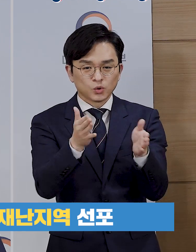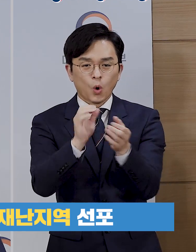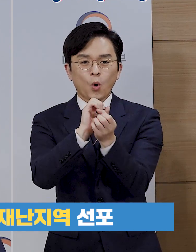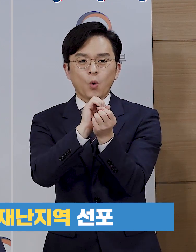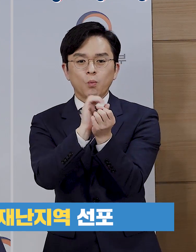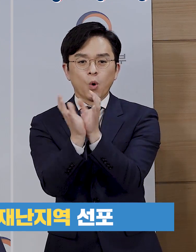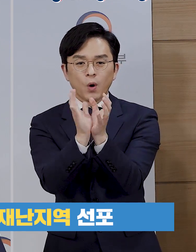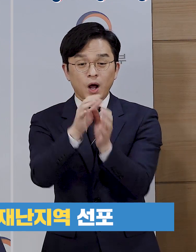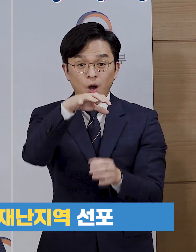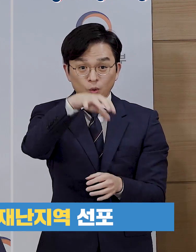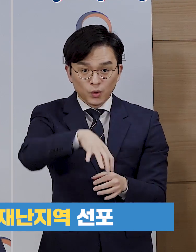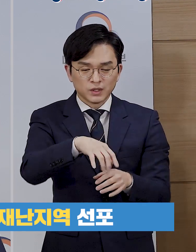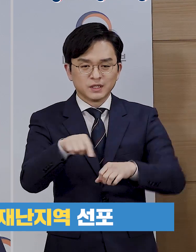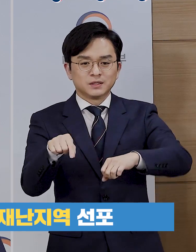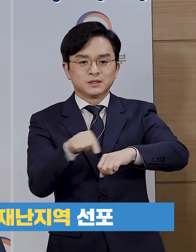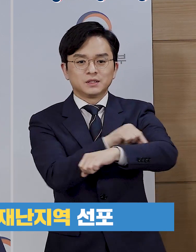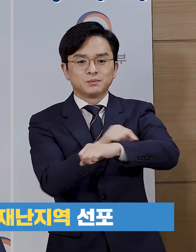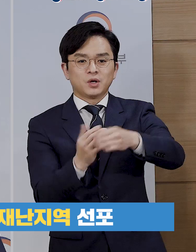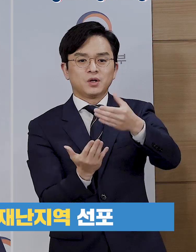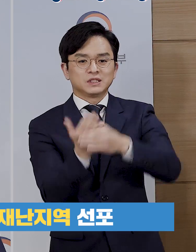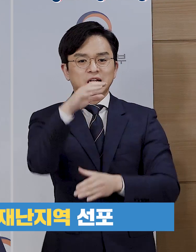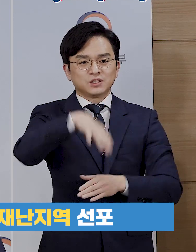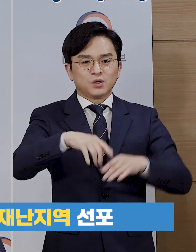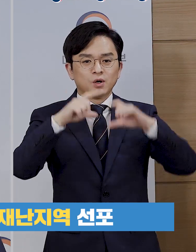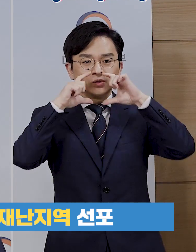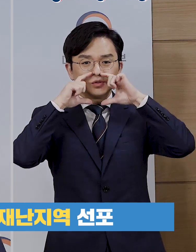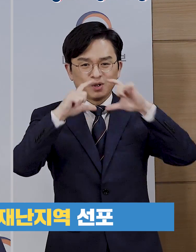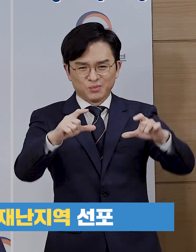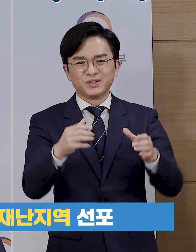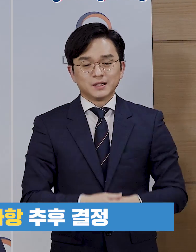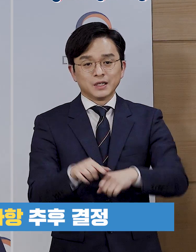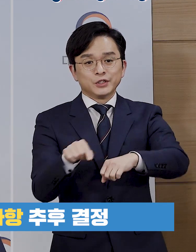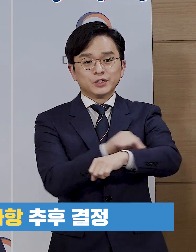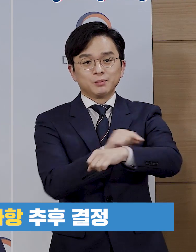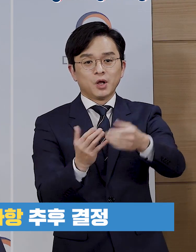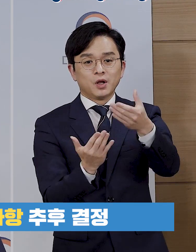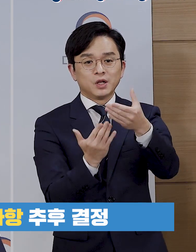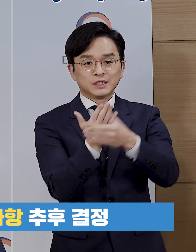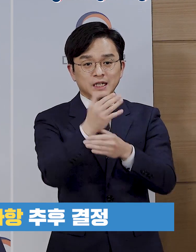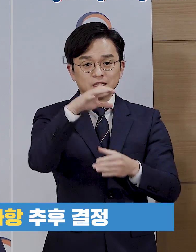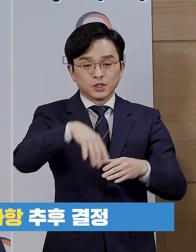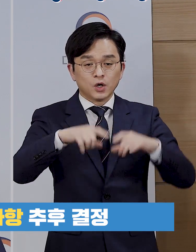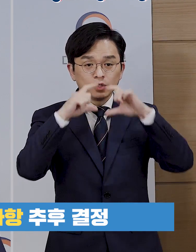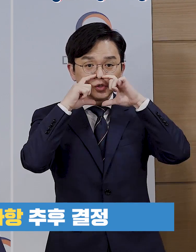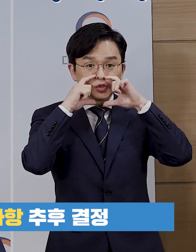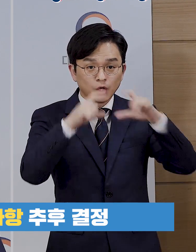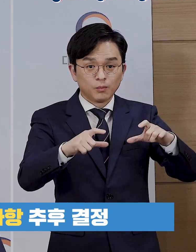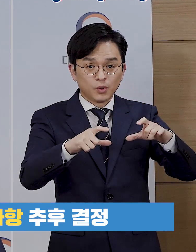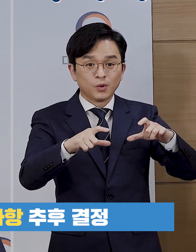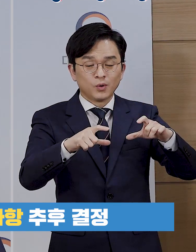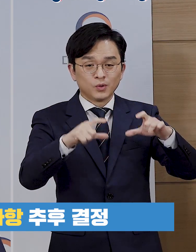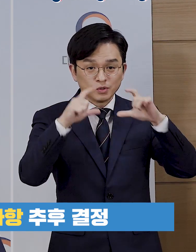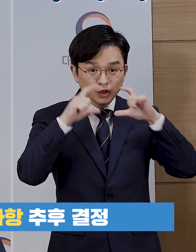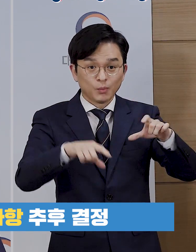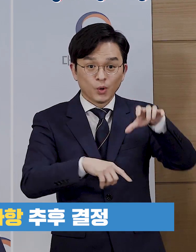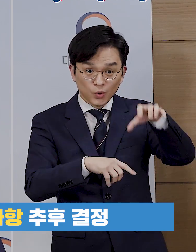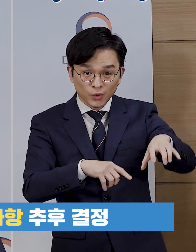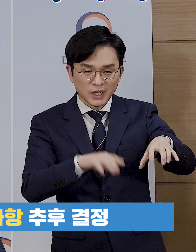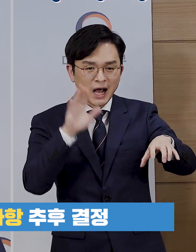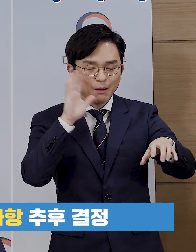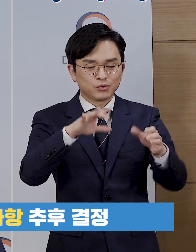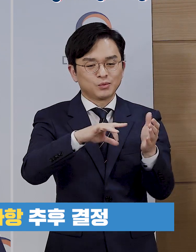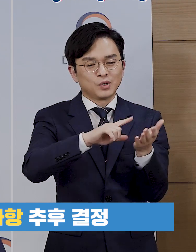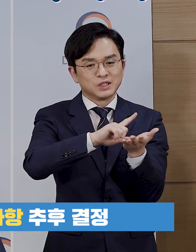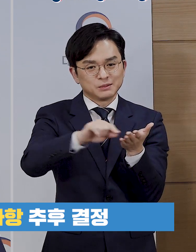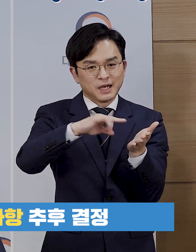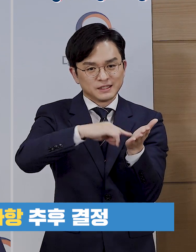청도군, 봉화군을 특별재난지역으로 선포하였습니다. 특별재난지역으로 선포된 자치단체의 지방비